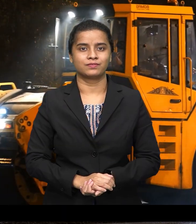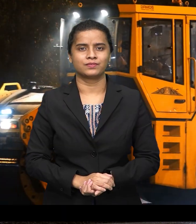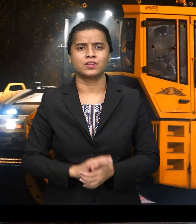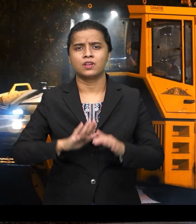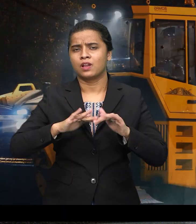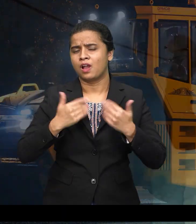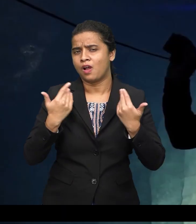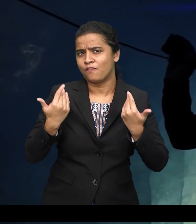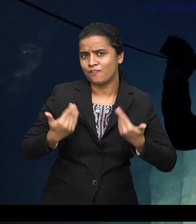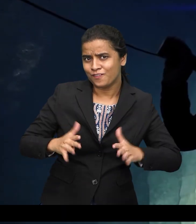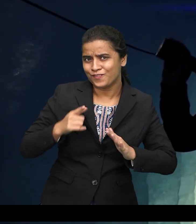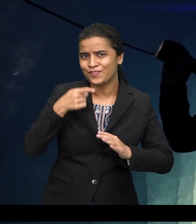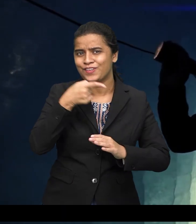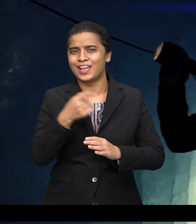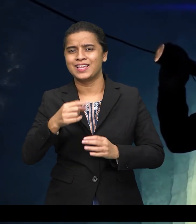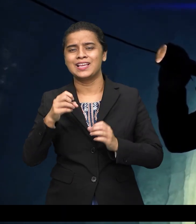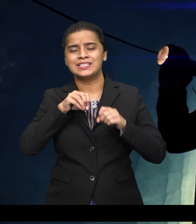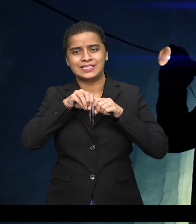तथापि